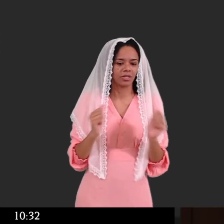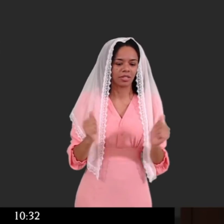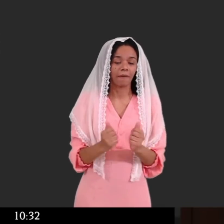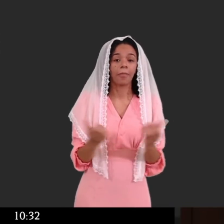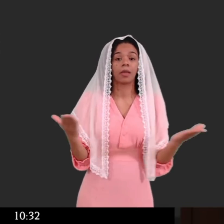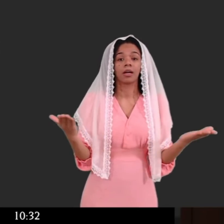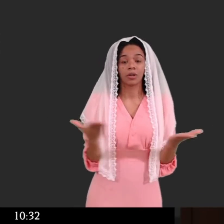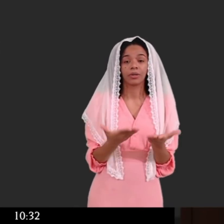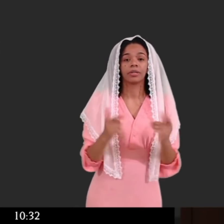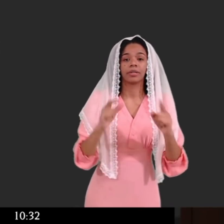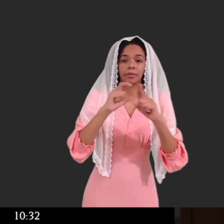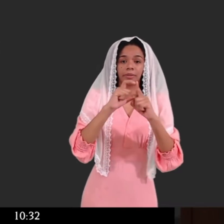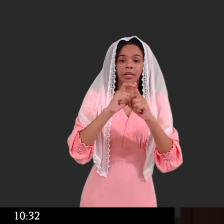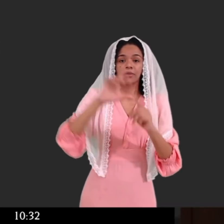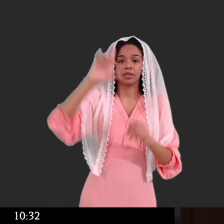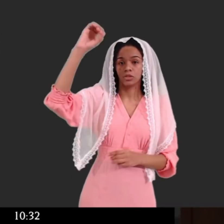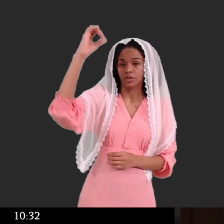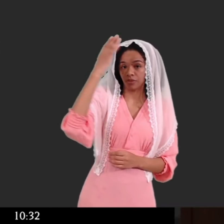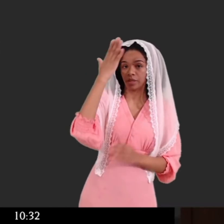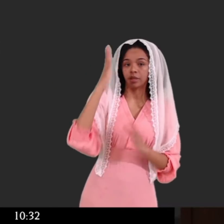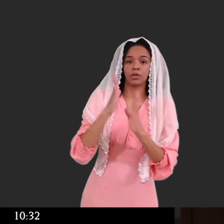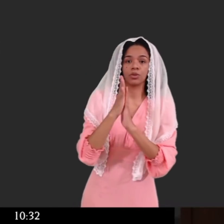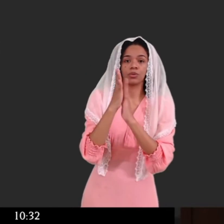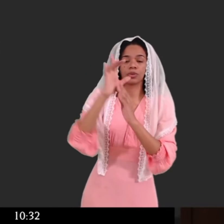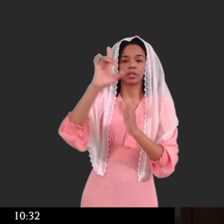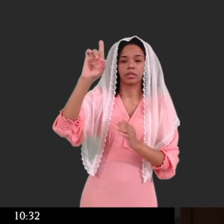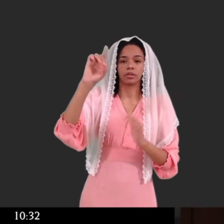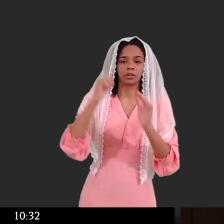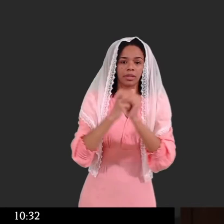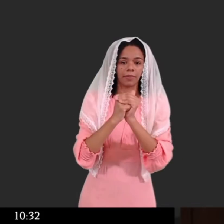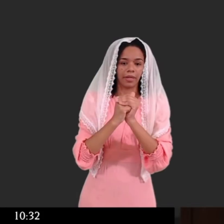verdade da palavra de Deus. Deus seja louvado.